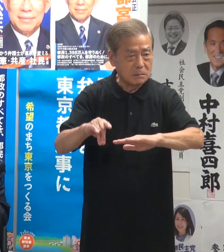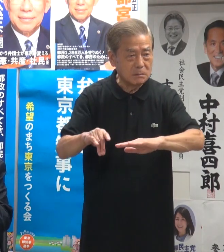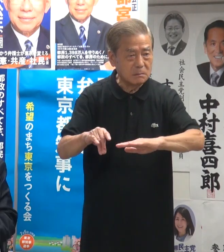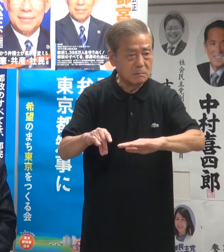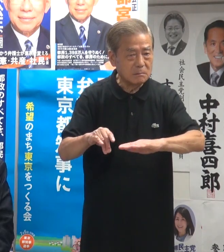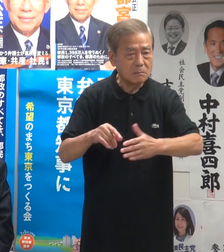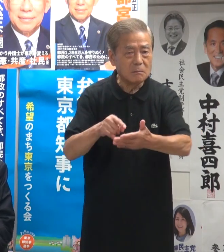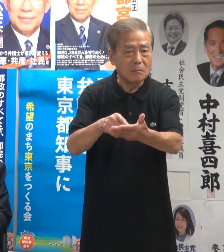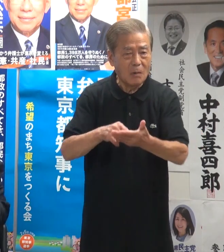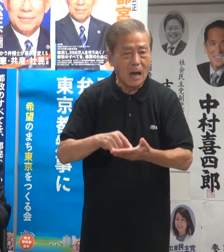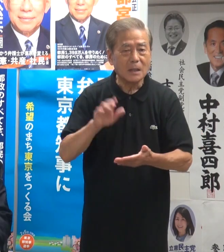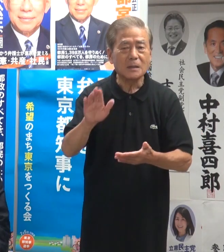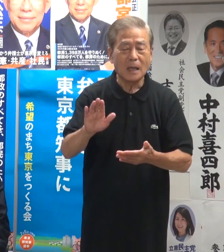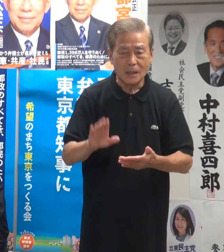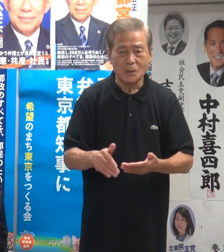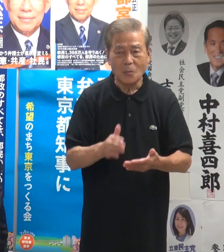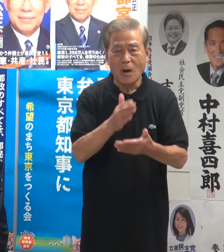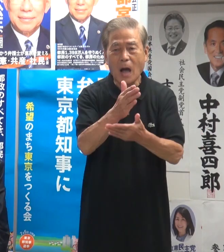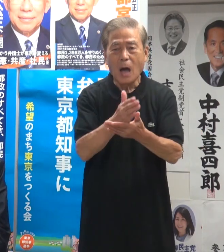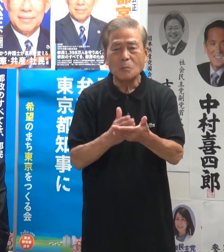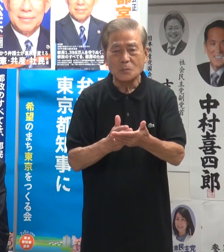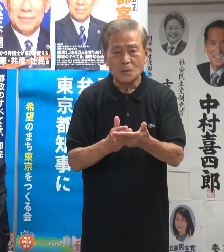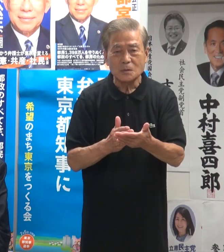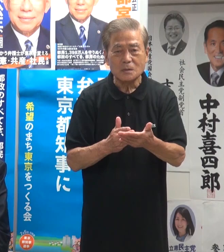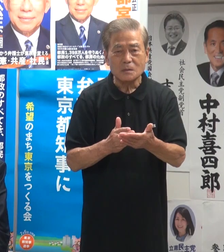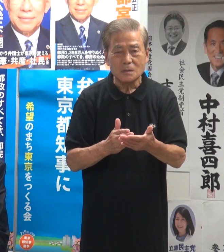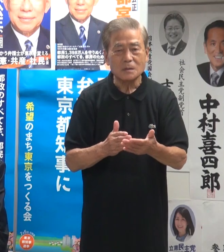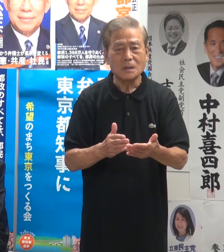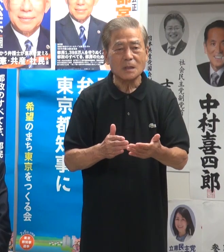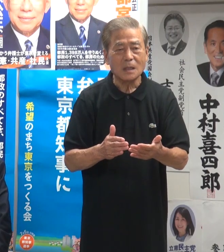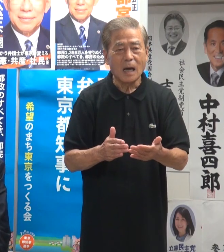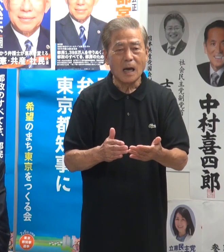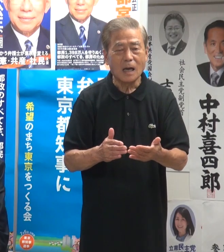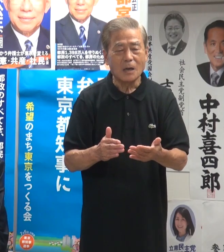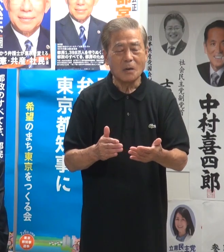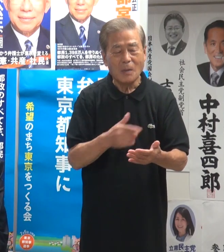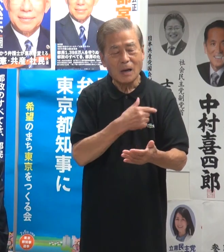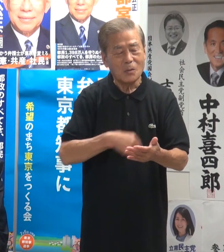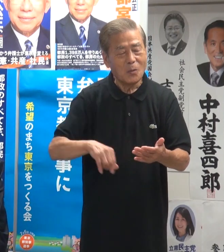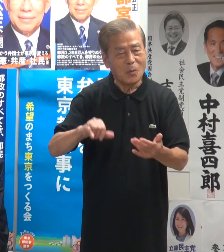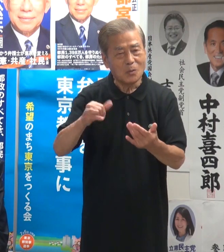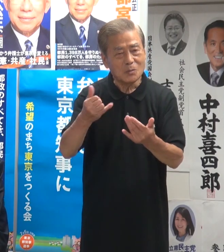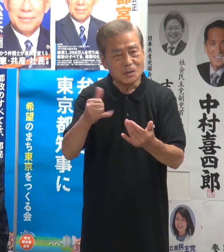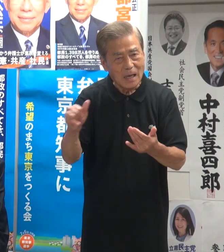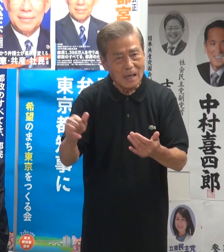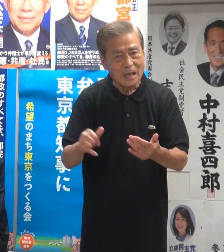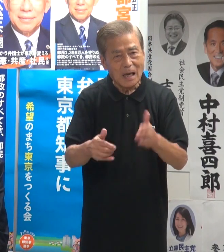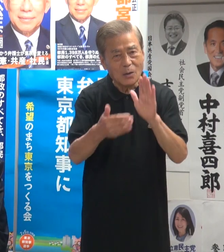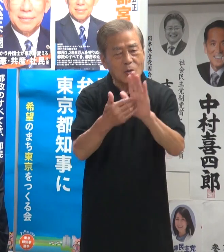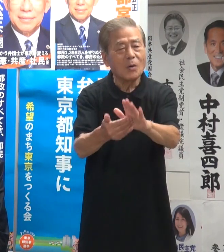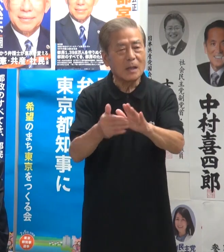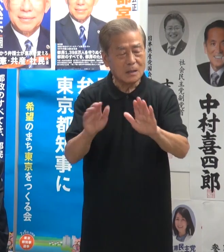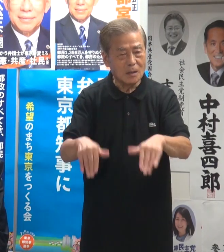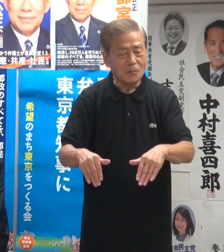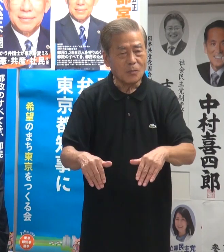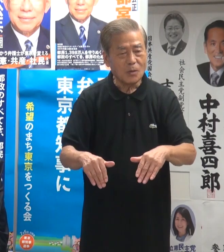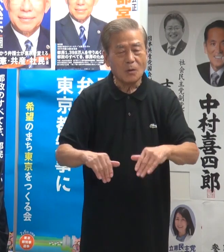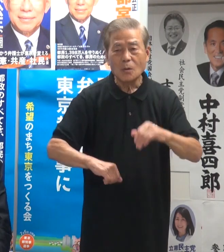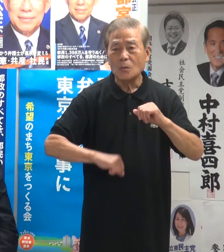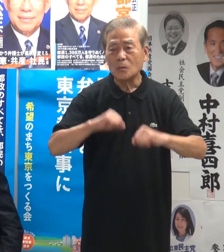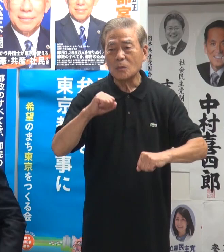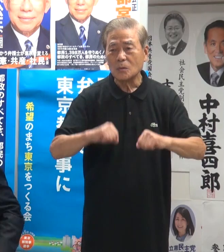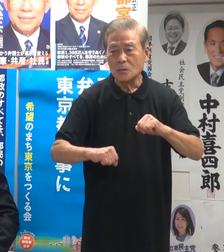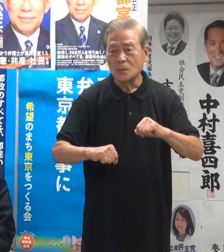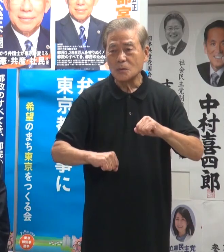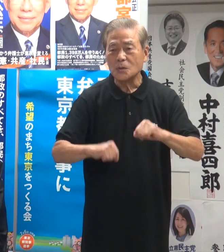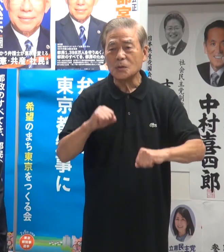うちの半分以上その主要候補が断ったので潰れてしまったんですね。だけどそれは出ないのは勝手に沿って残りでやれば